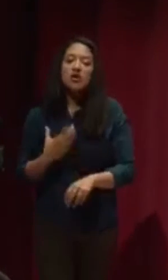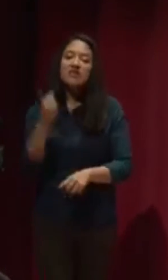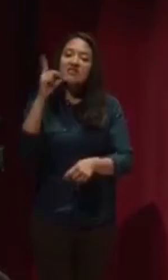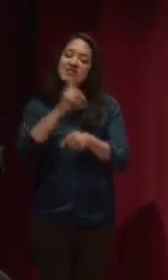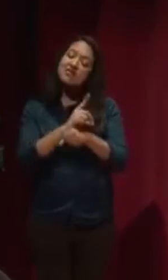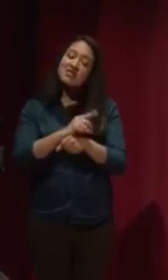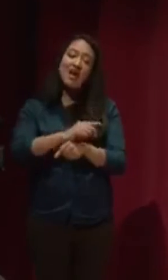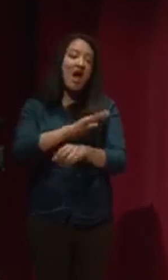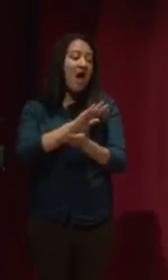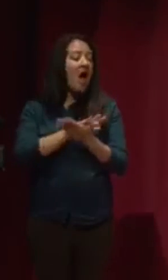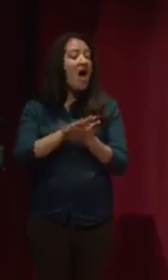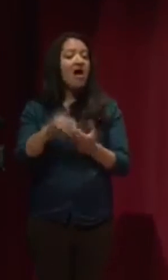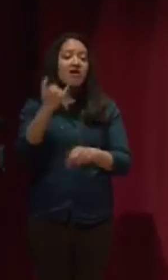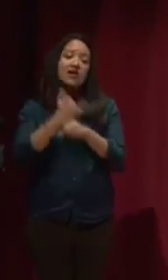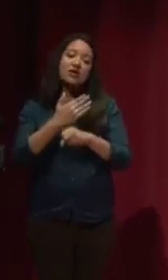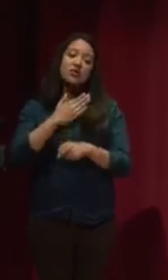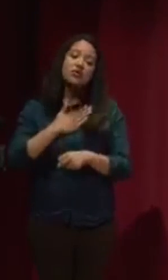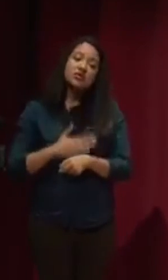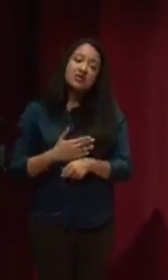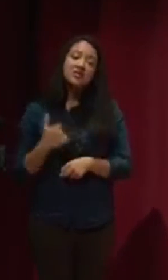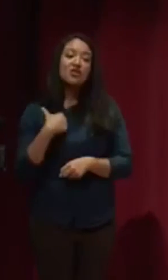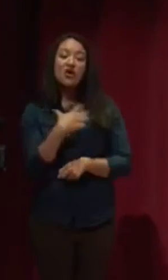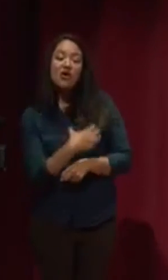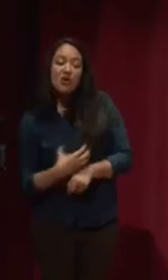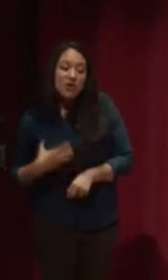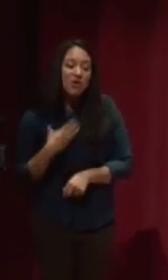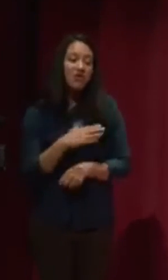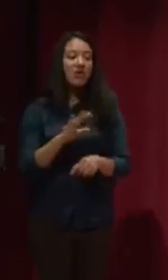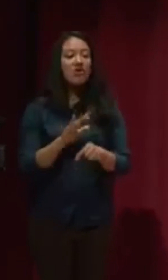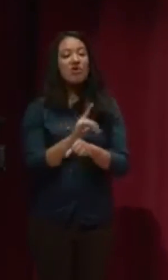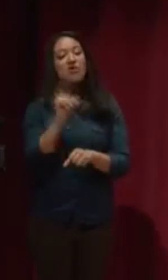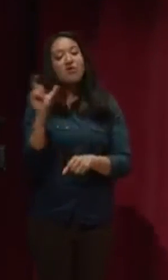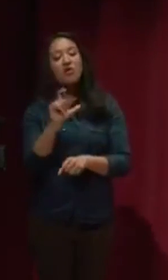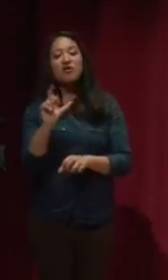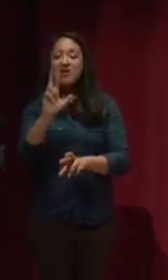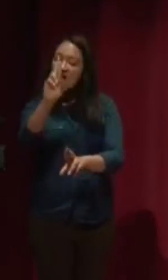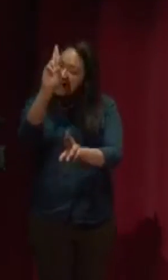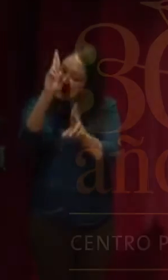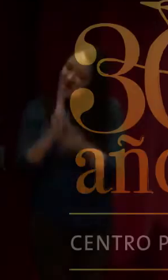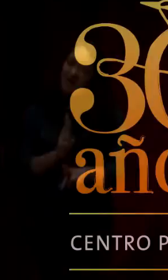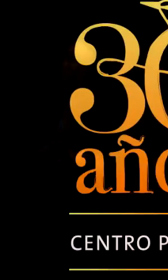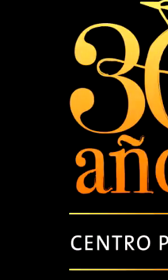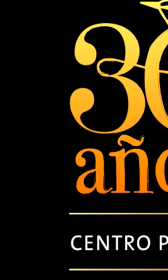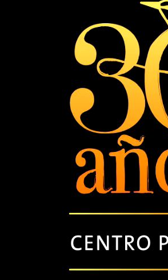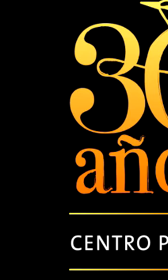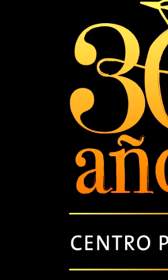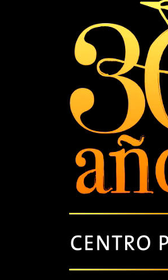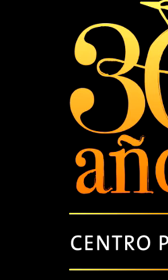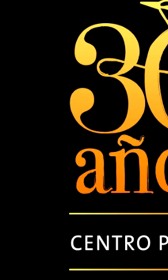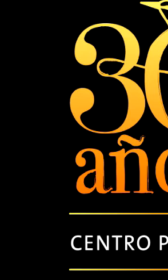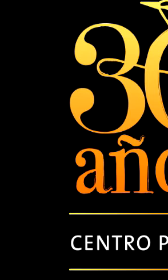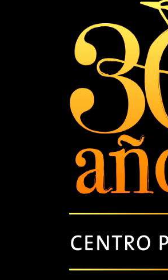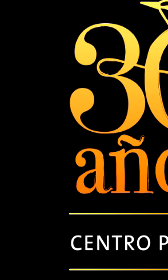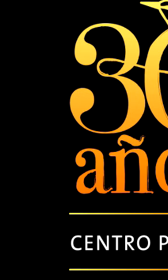injusticia. Estaría contenta cuando seamos respetadas y que nos respete como indígenas.